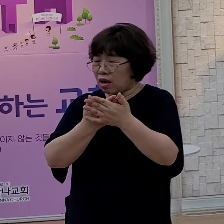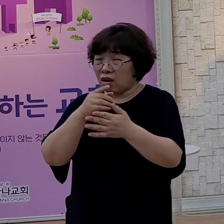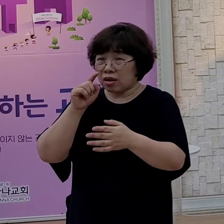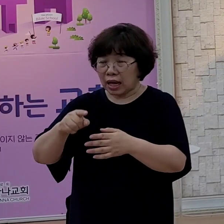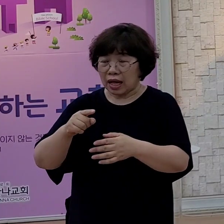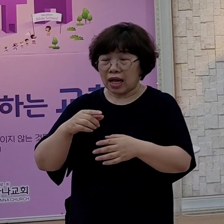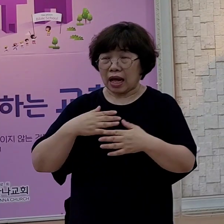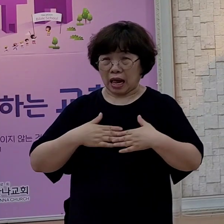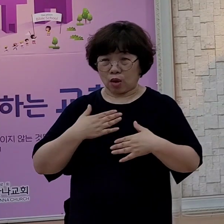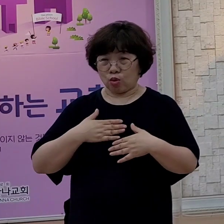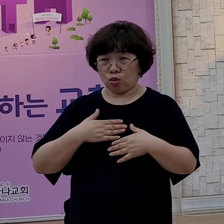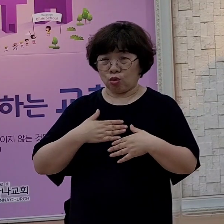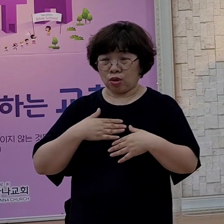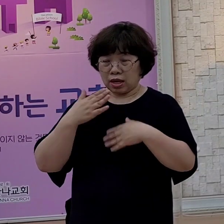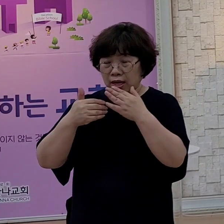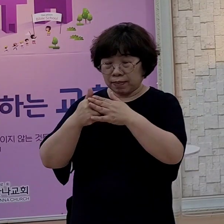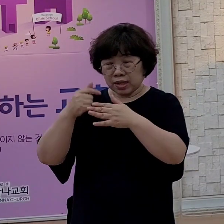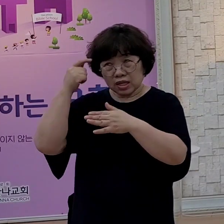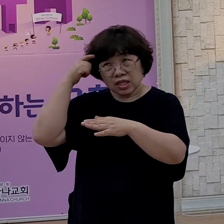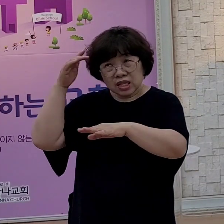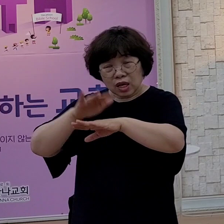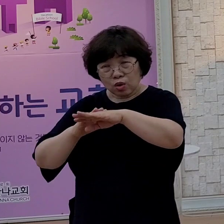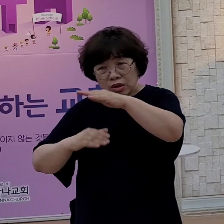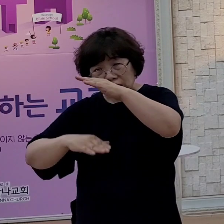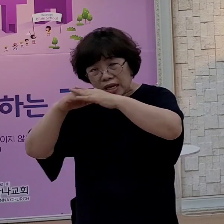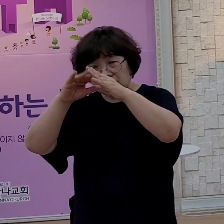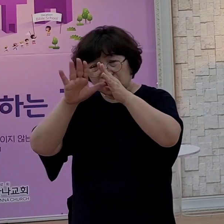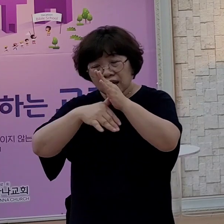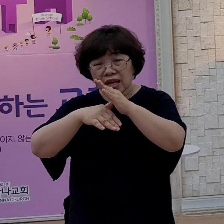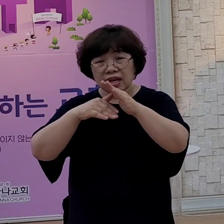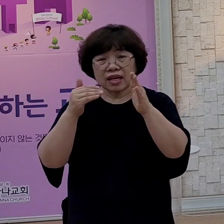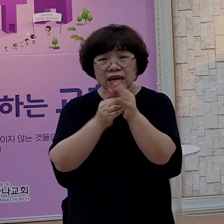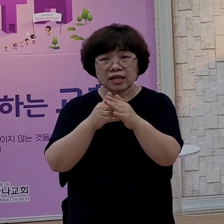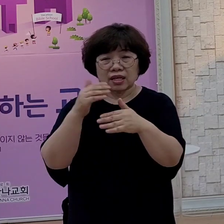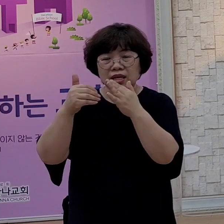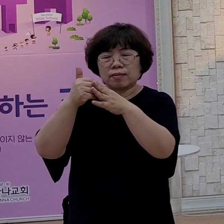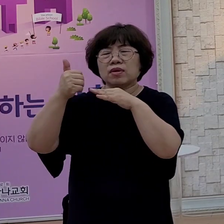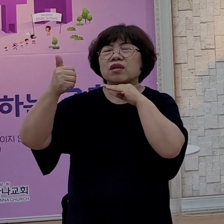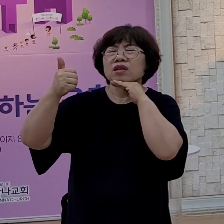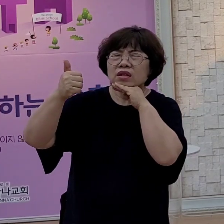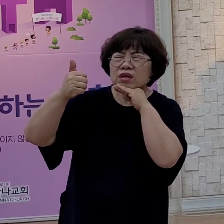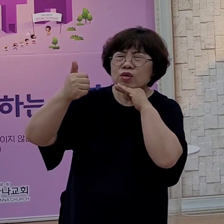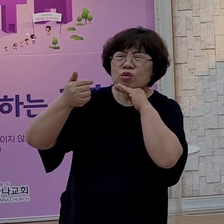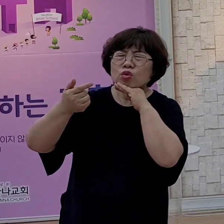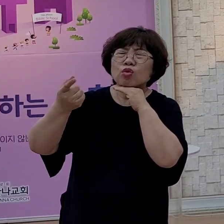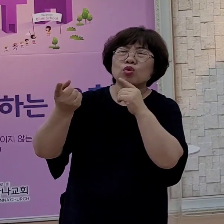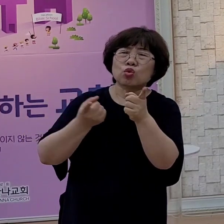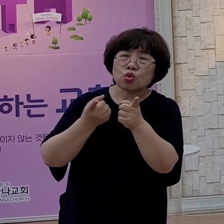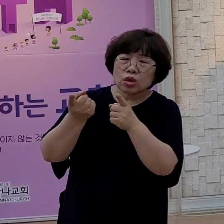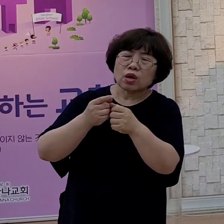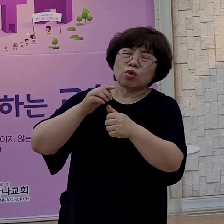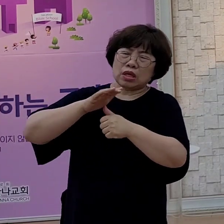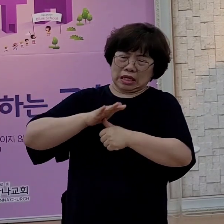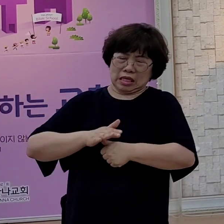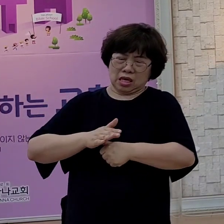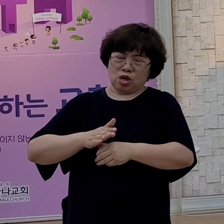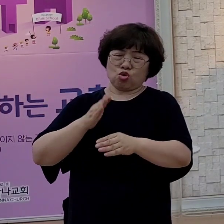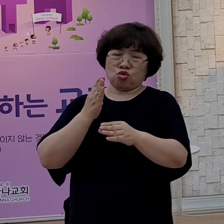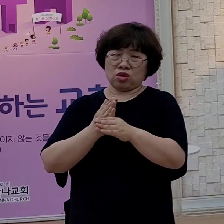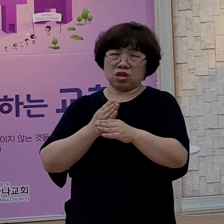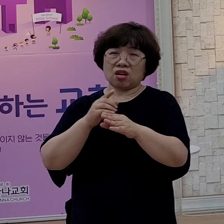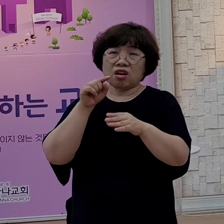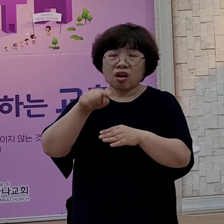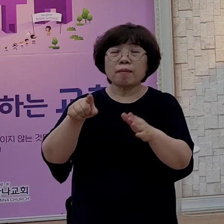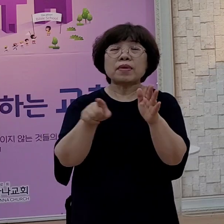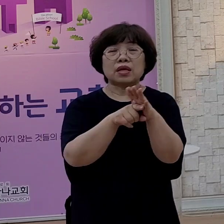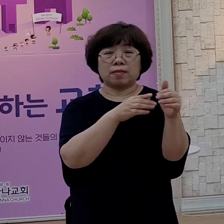때까지 사실 우리를 다루고 계시고 또 기다리고 계시고 하나님은 인내하고 계시다라는 사실을